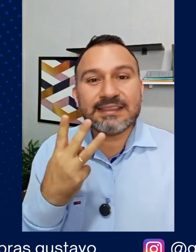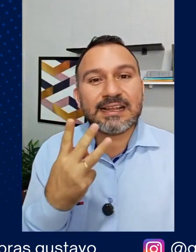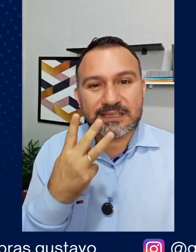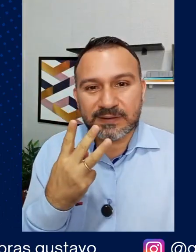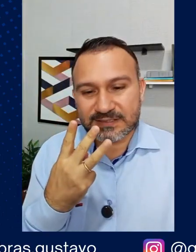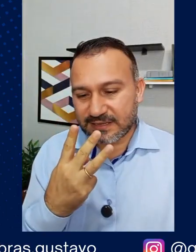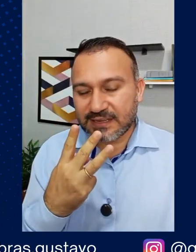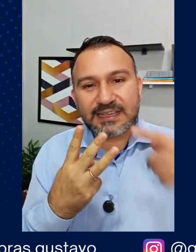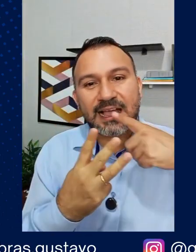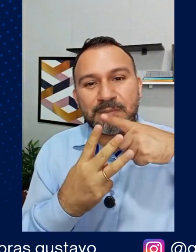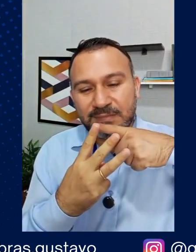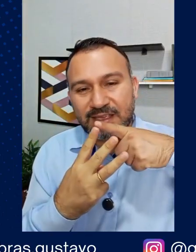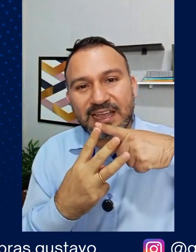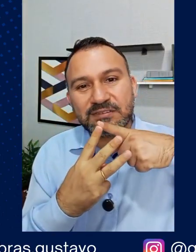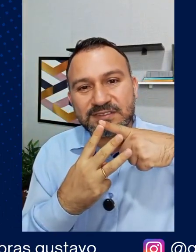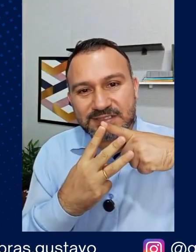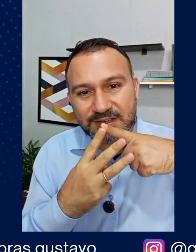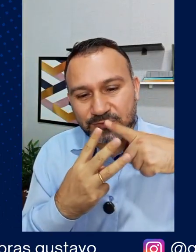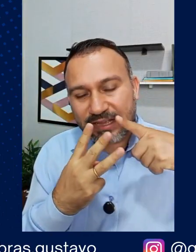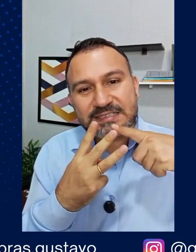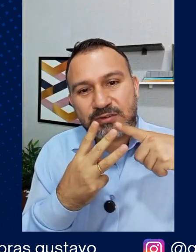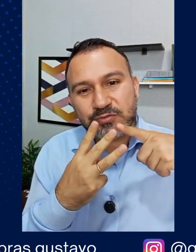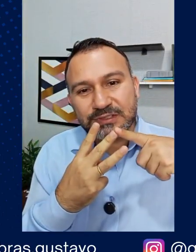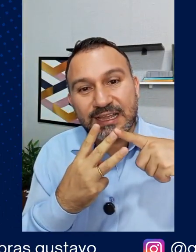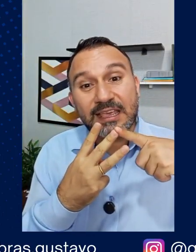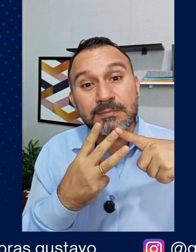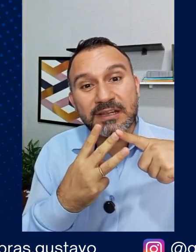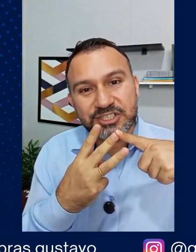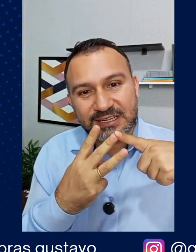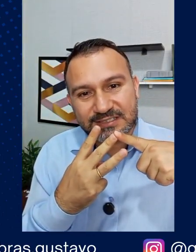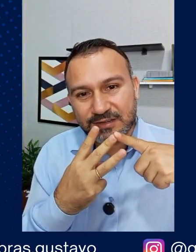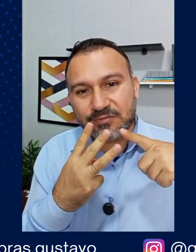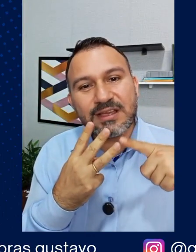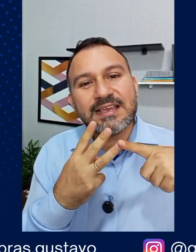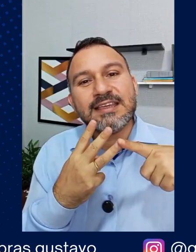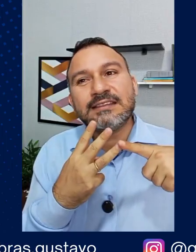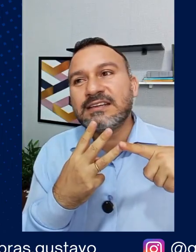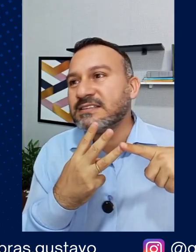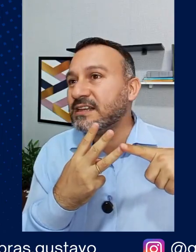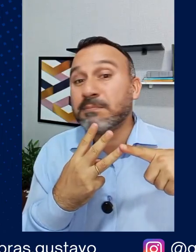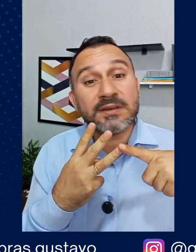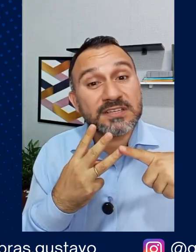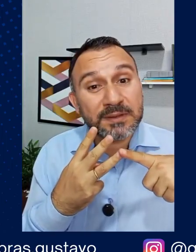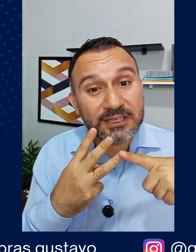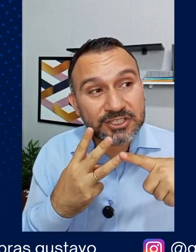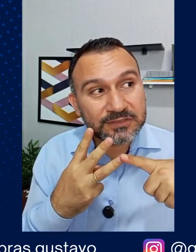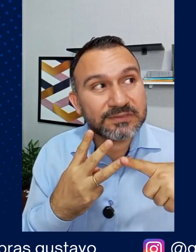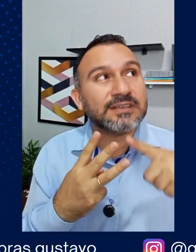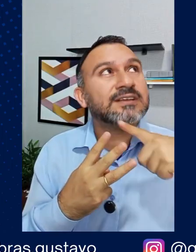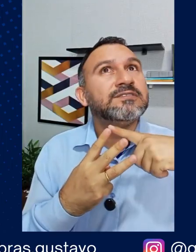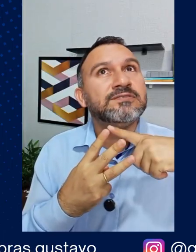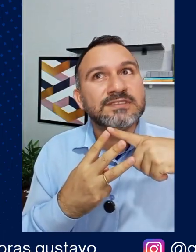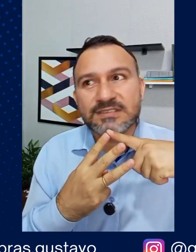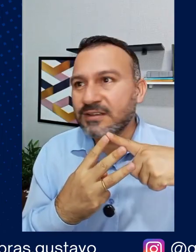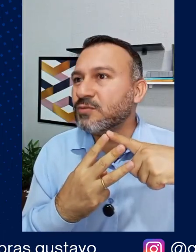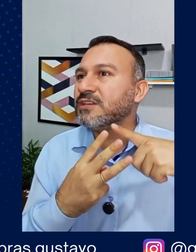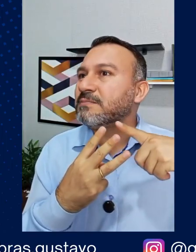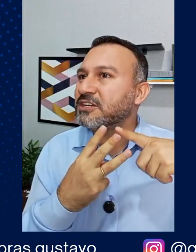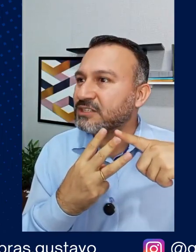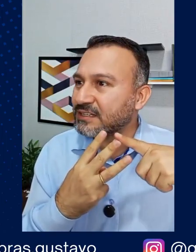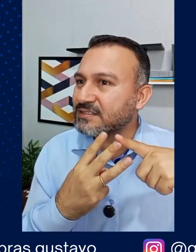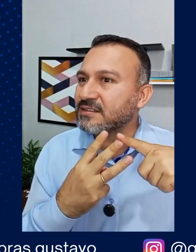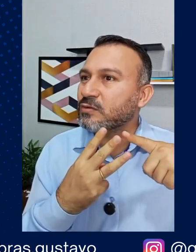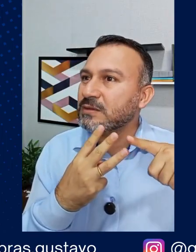coisas na Libras. A primeira é visão, a segunda é imaginação e a terceira é perspectiva.